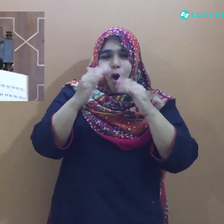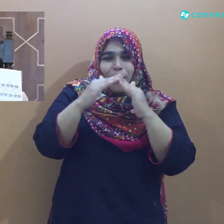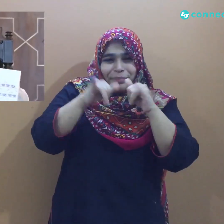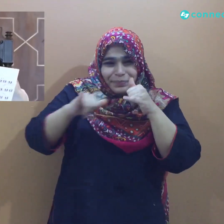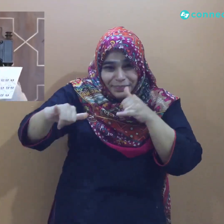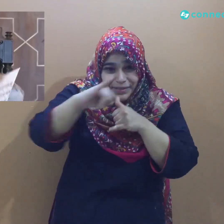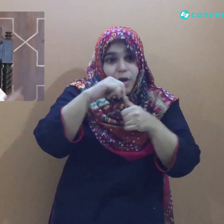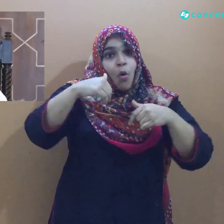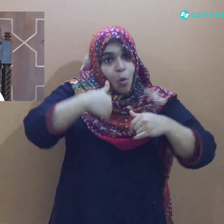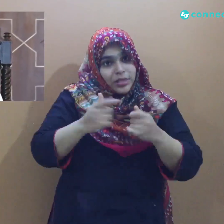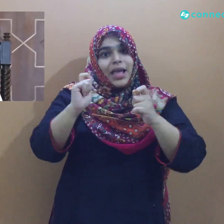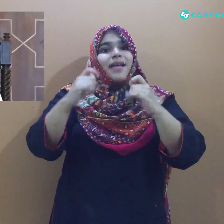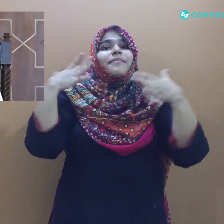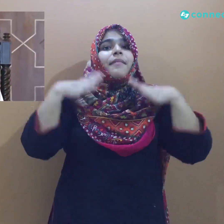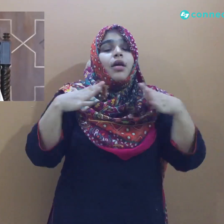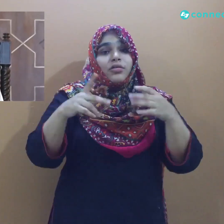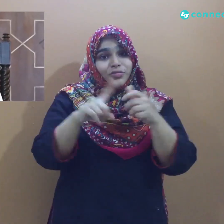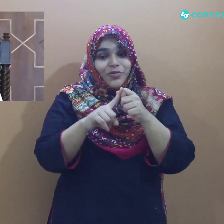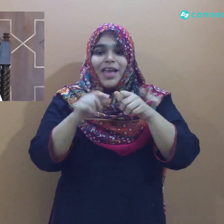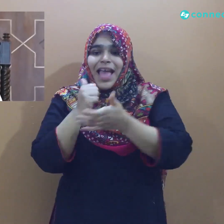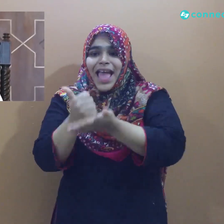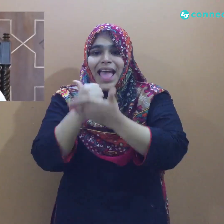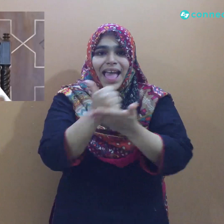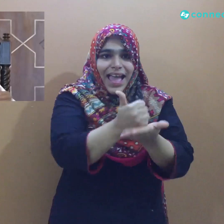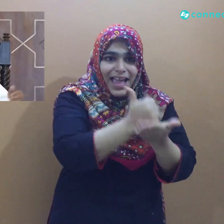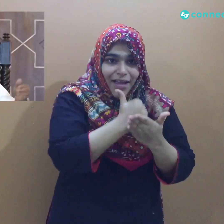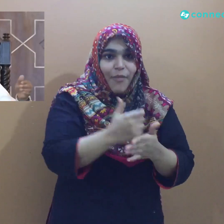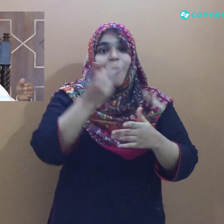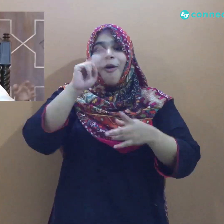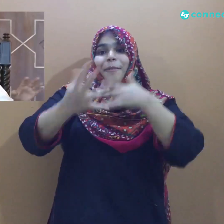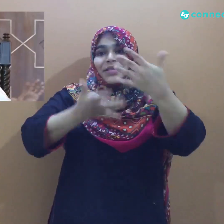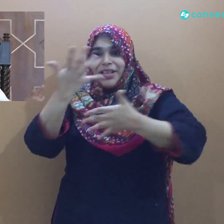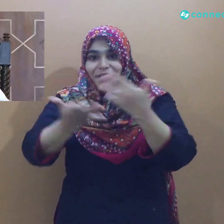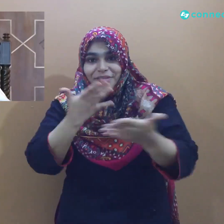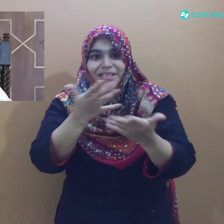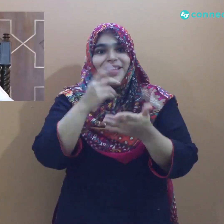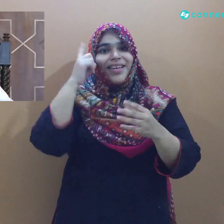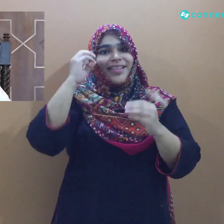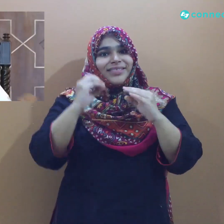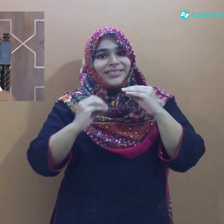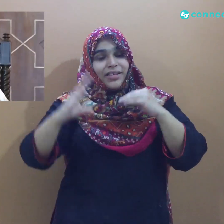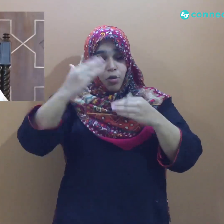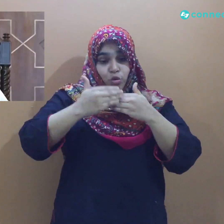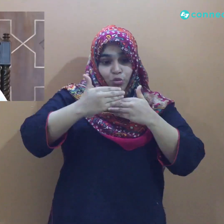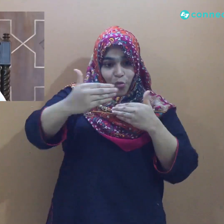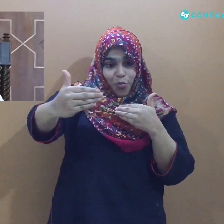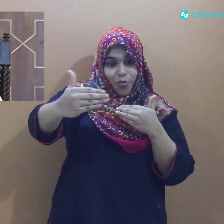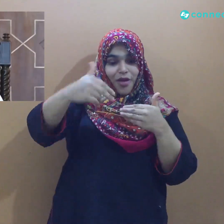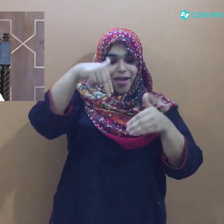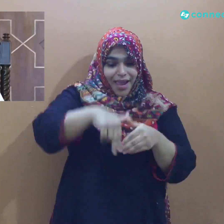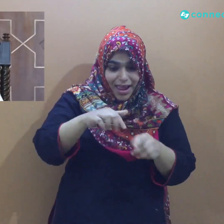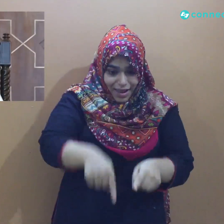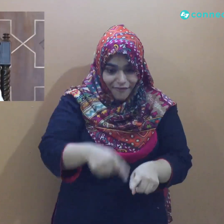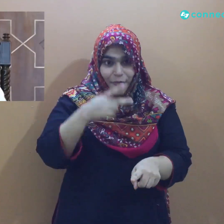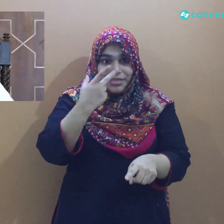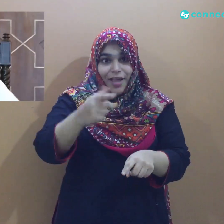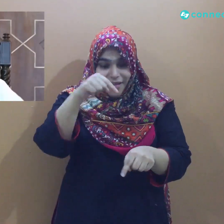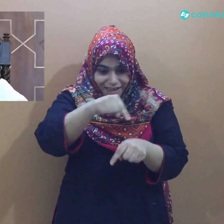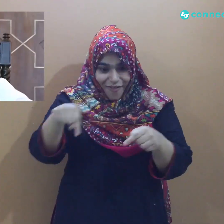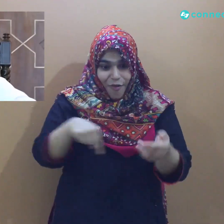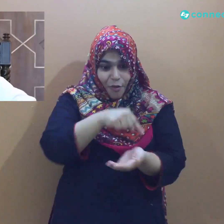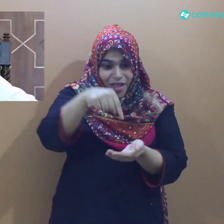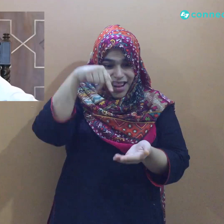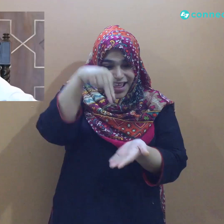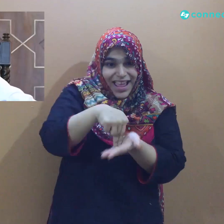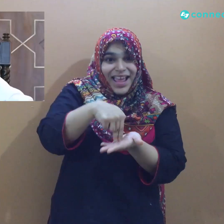اہتمام کریں تاکہ ایک دوسرے کو بھی ہدایت دینے کی بات ہو کہ اتنی دور کھڑے ہو، اپنے نشان پر کھڑے ہو۔ جیسے صف